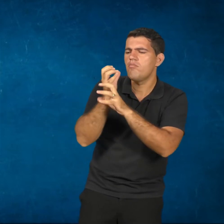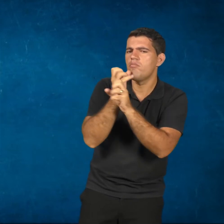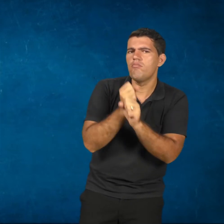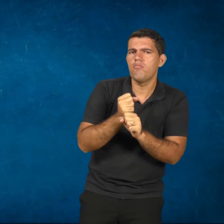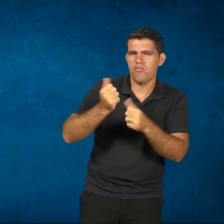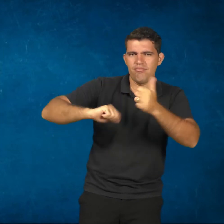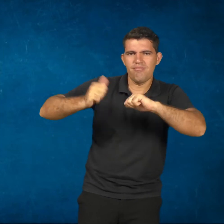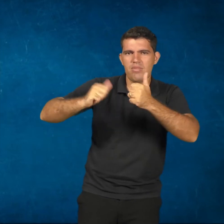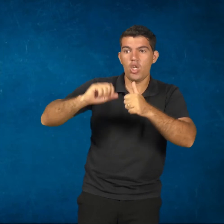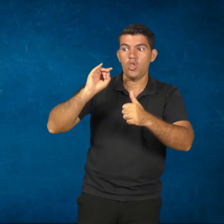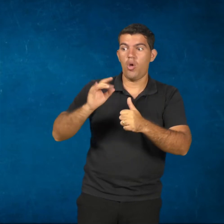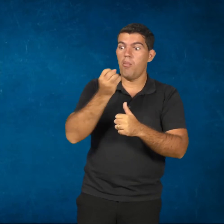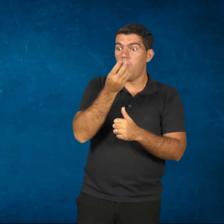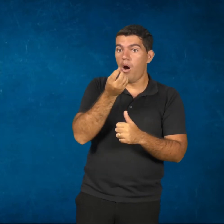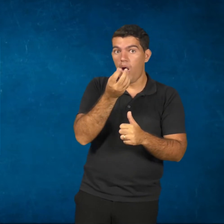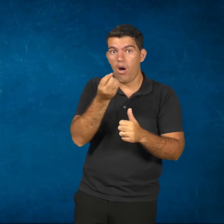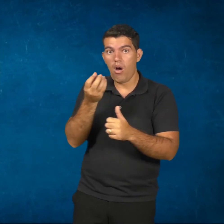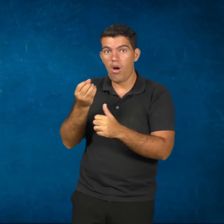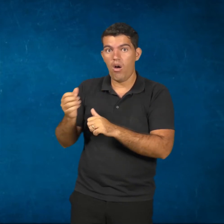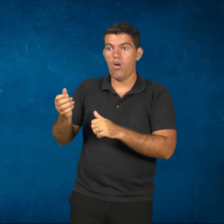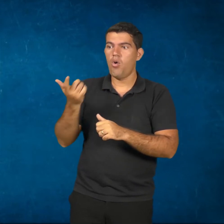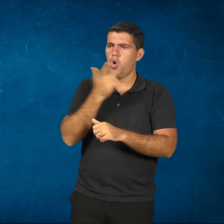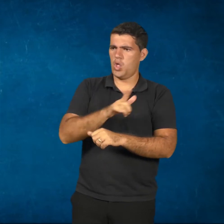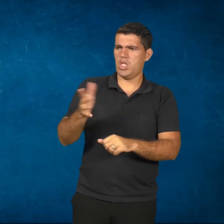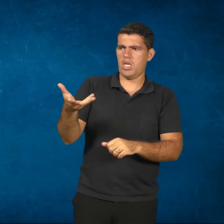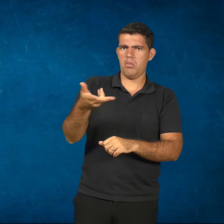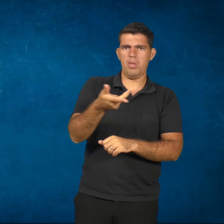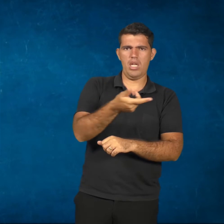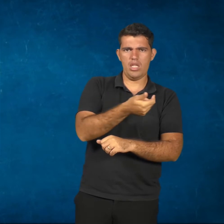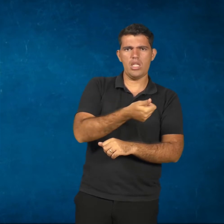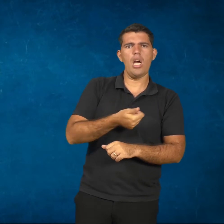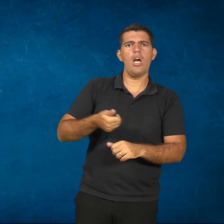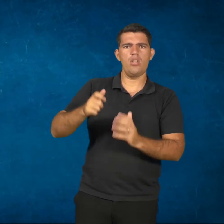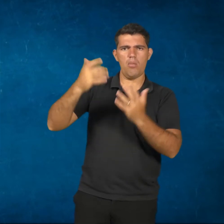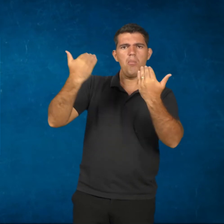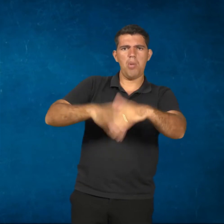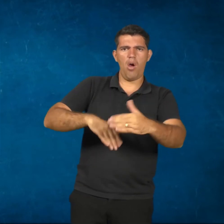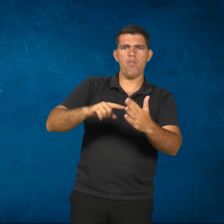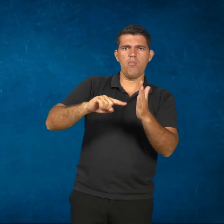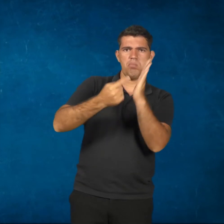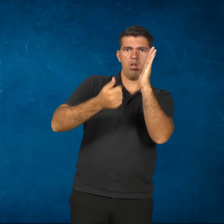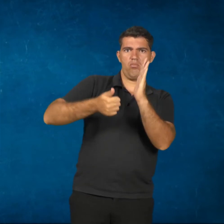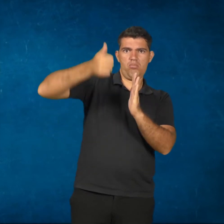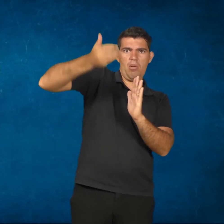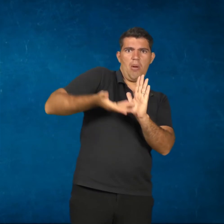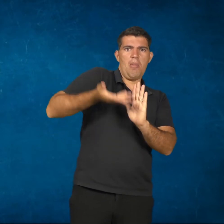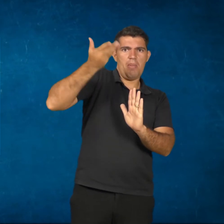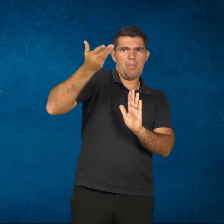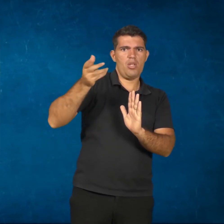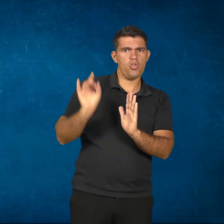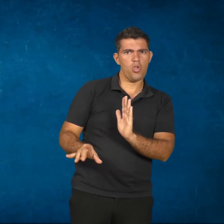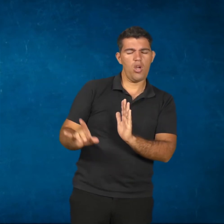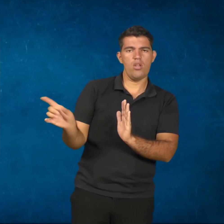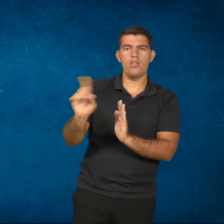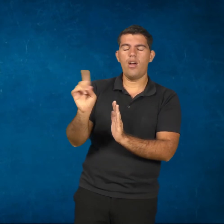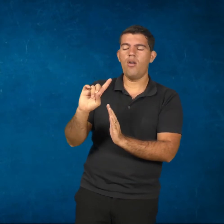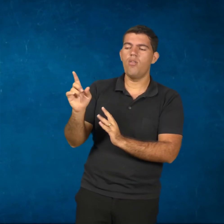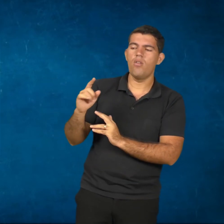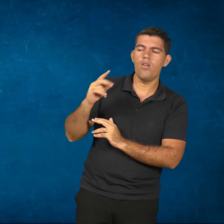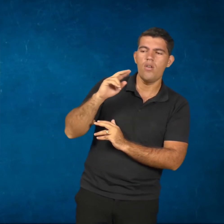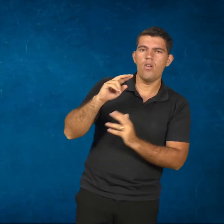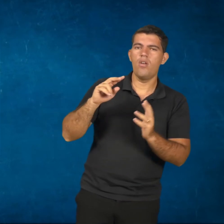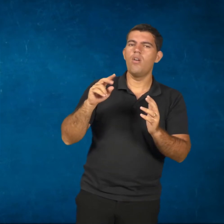de eficiência e eficácia, resultados no teste, mas uma qualidade que leve em